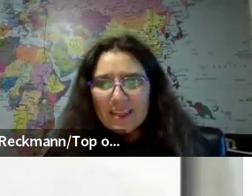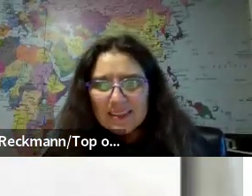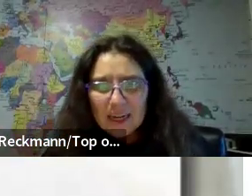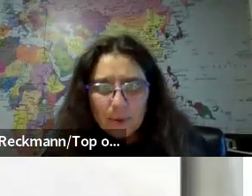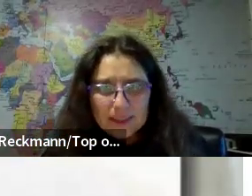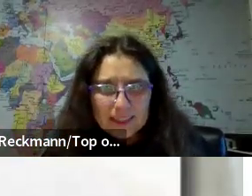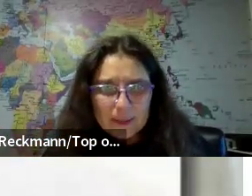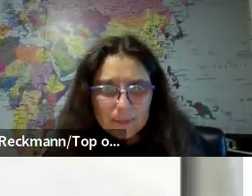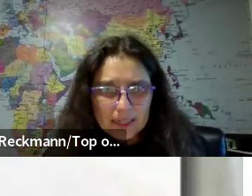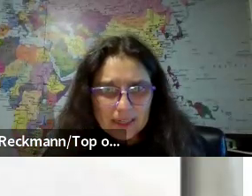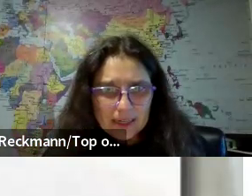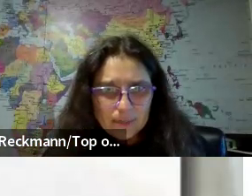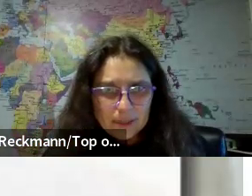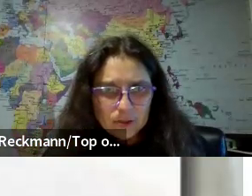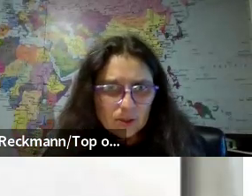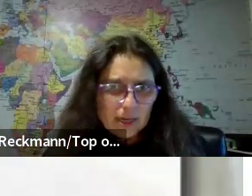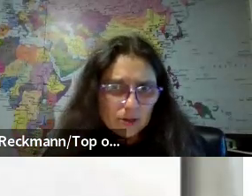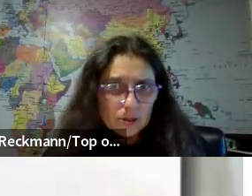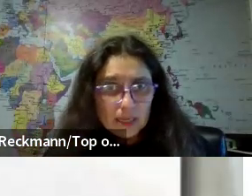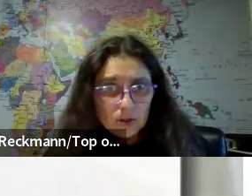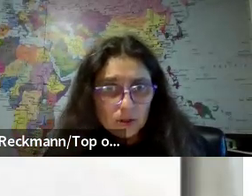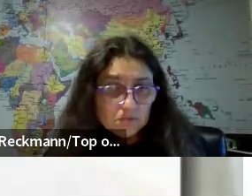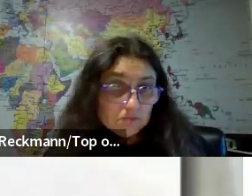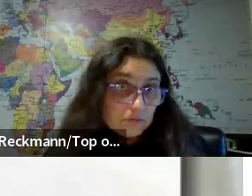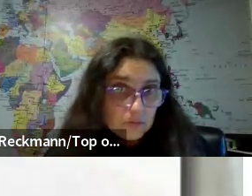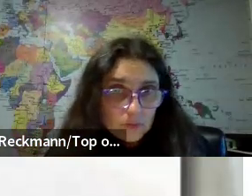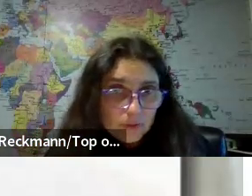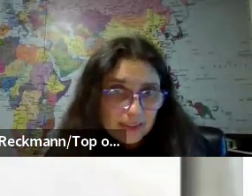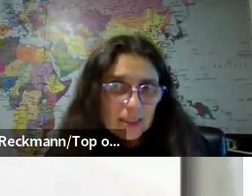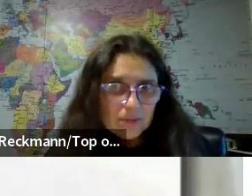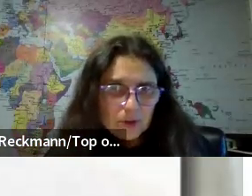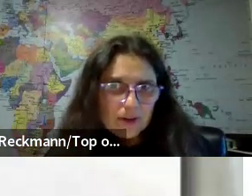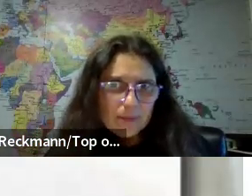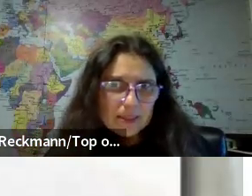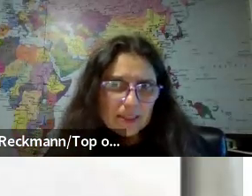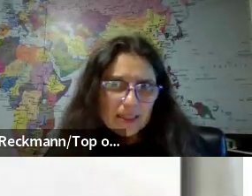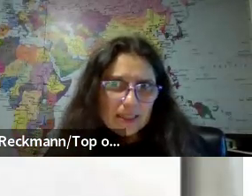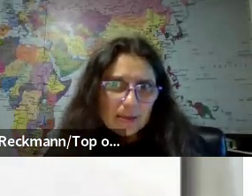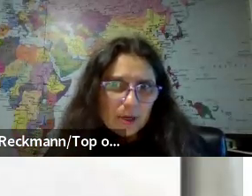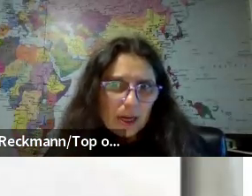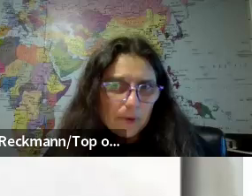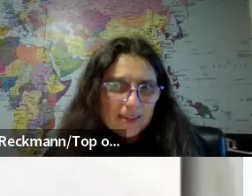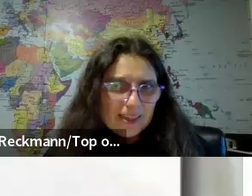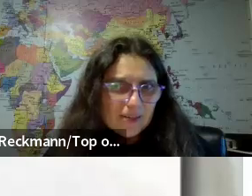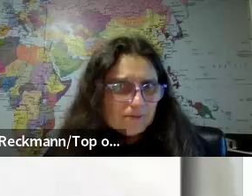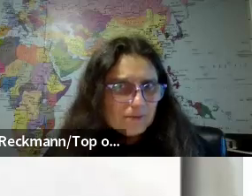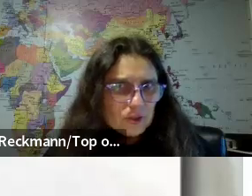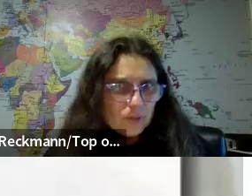además, fíjense las puertas también, el espacio, claro, yo tengo 90 probablemente, pero las puertas